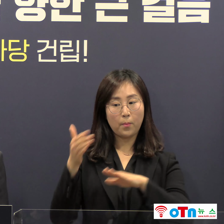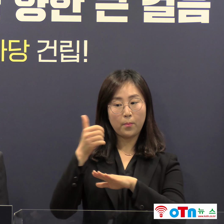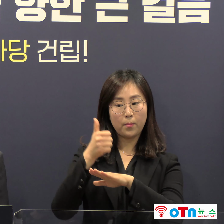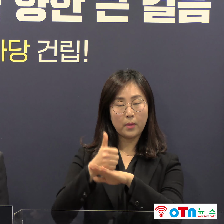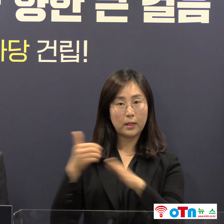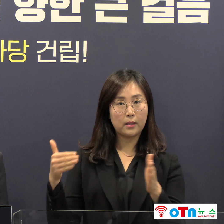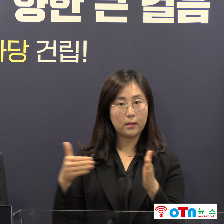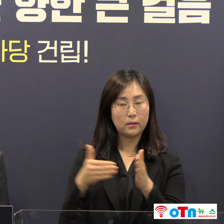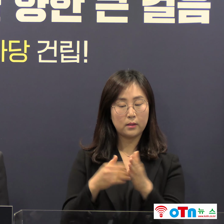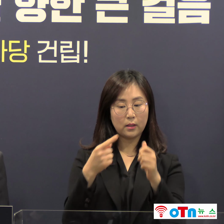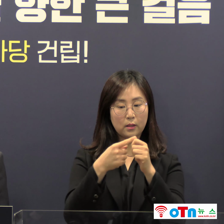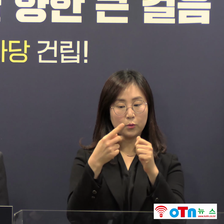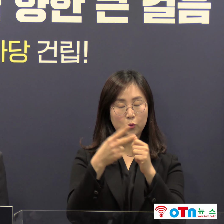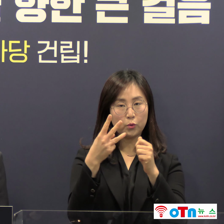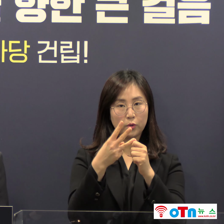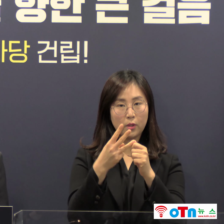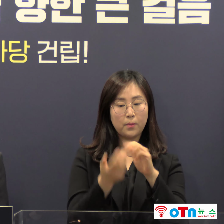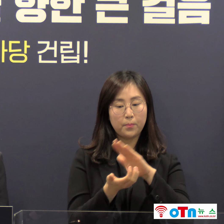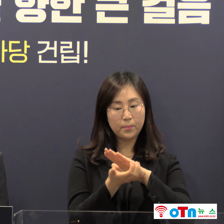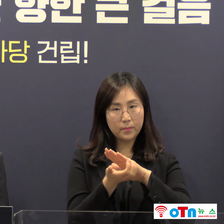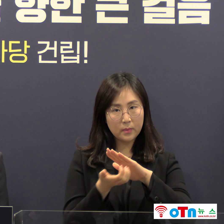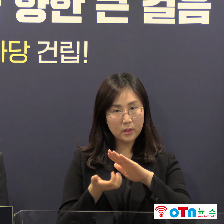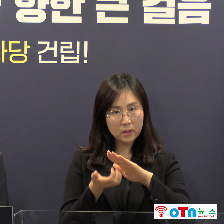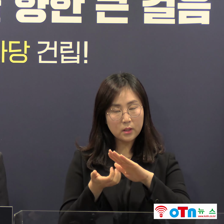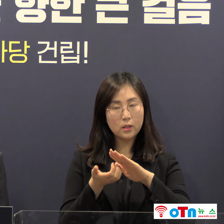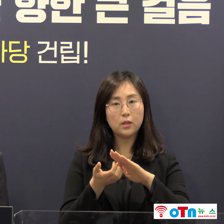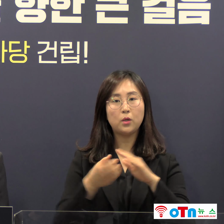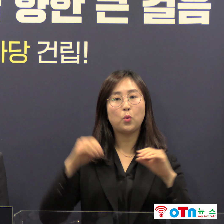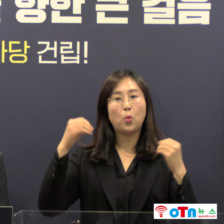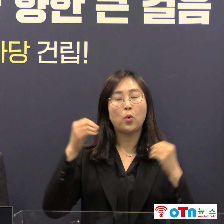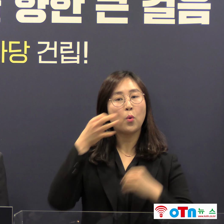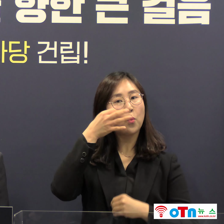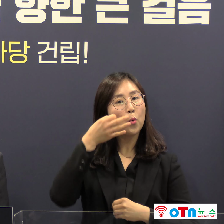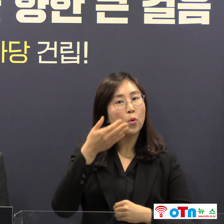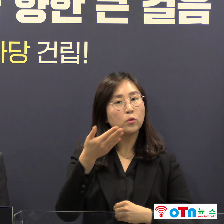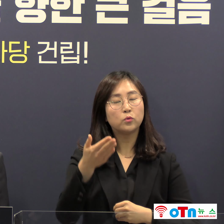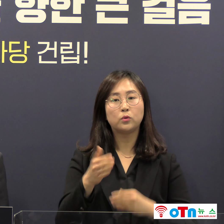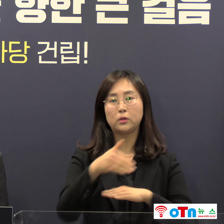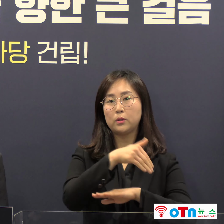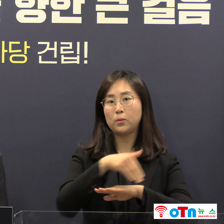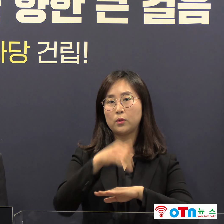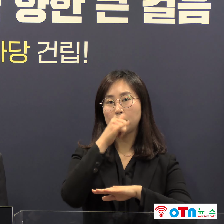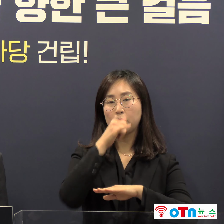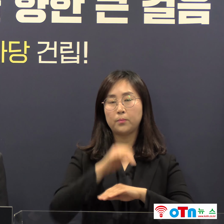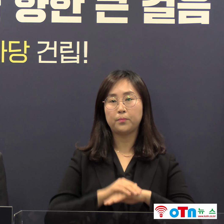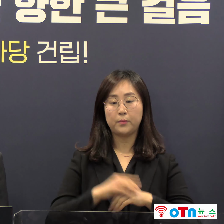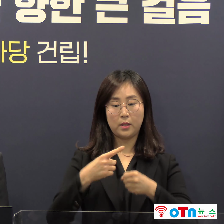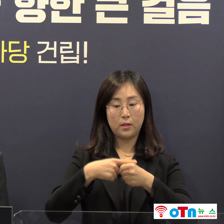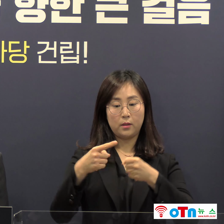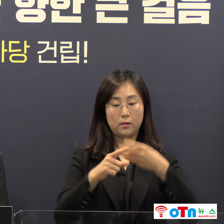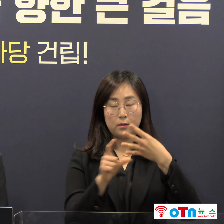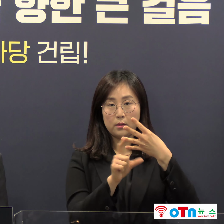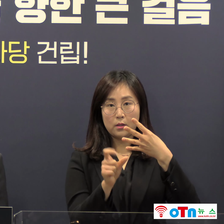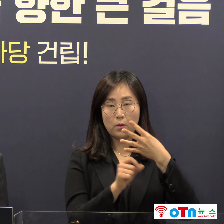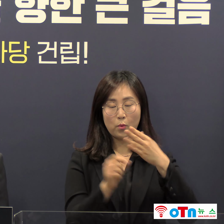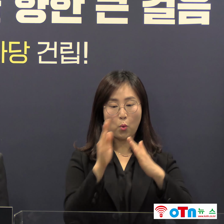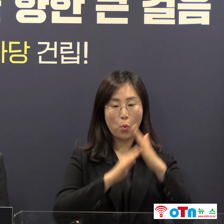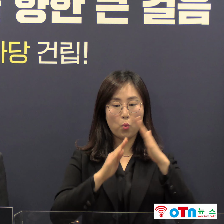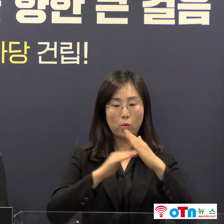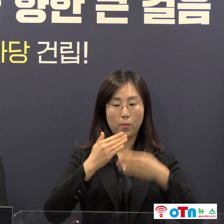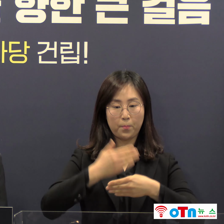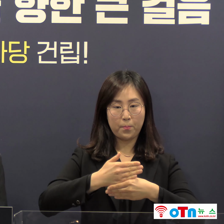차례의 사전공연을 통해 시민들에게 첫 선을 보일 계획입니다. 우리 시는 내년 4월 정식 개관을